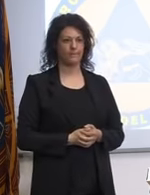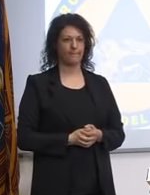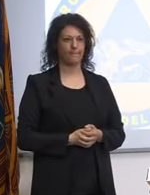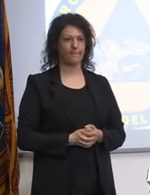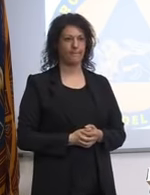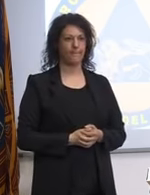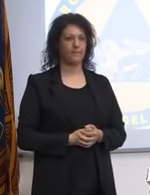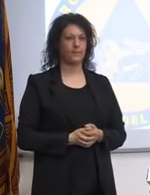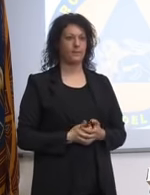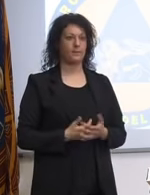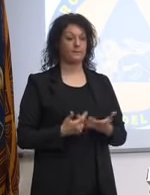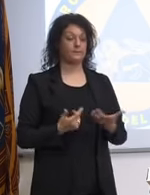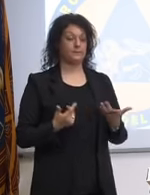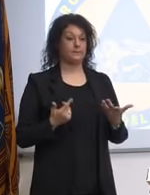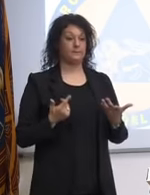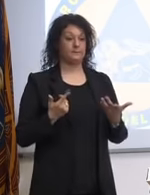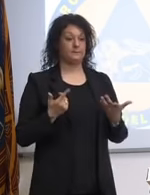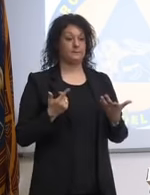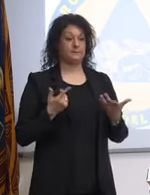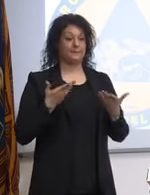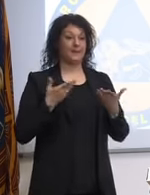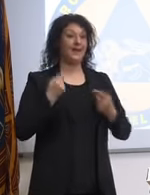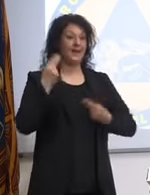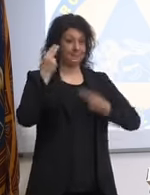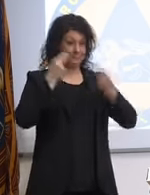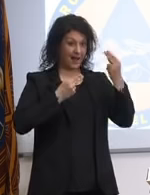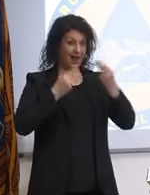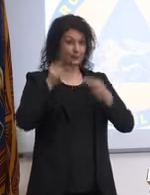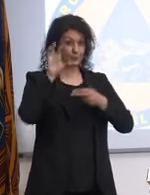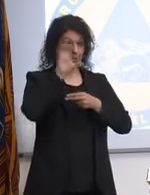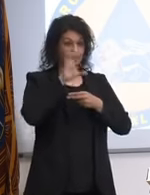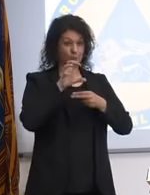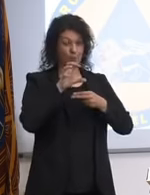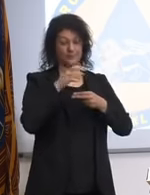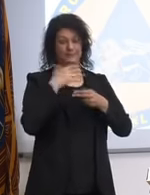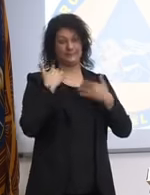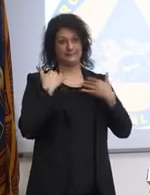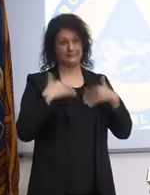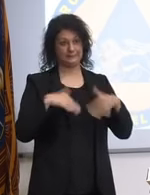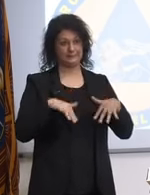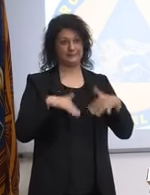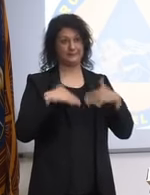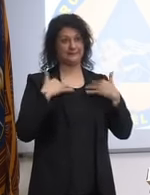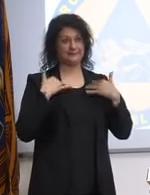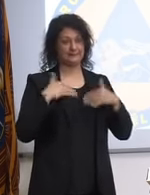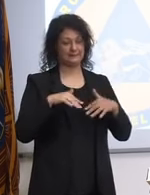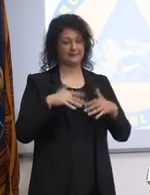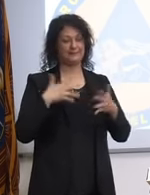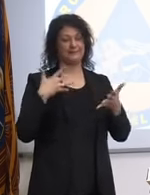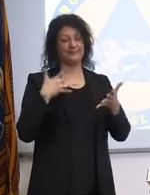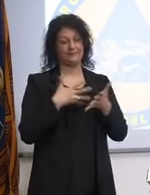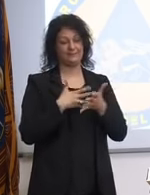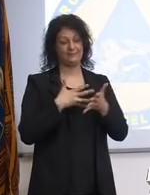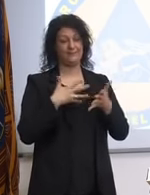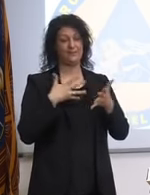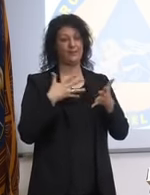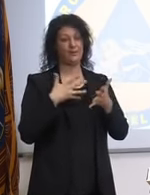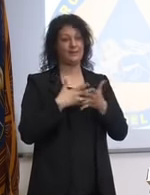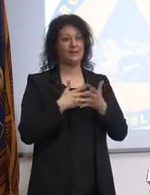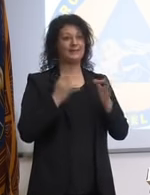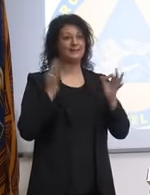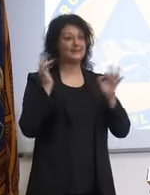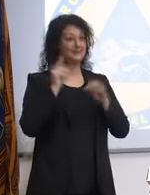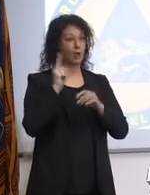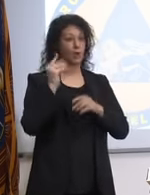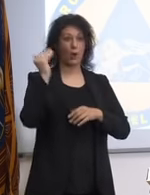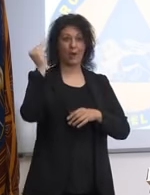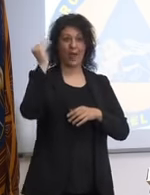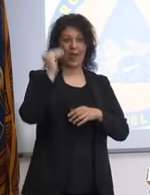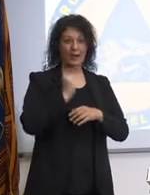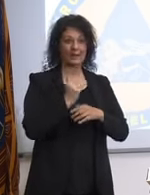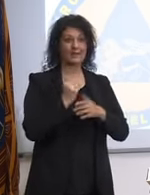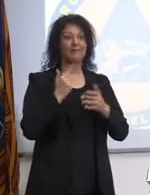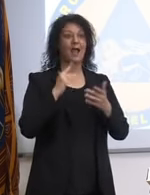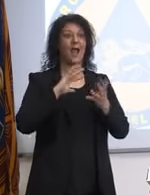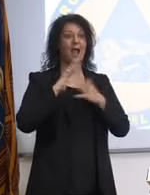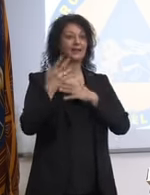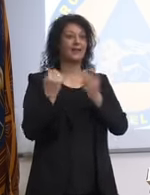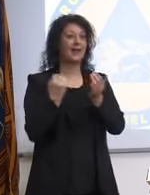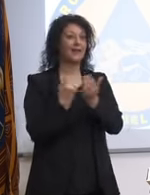Noi ne usciamo massacrati. Cioè, se non arrivano risorse a ristoro, ne usciamo